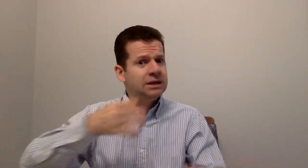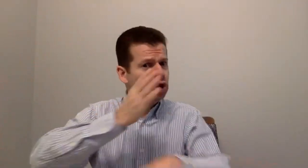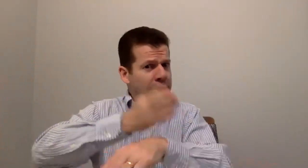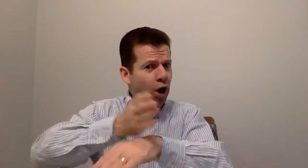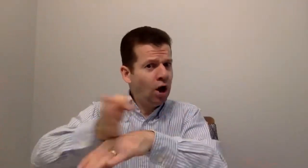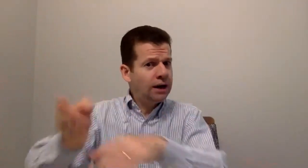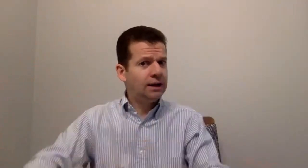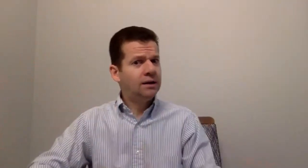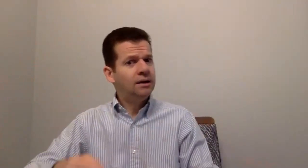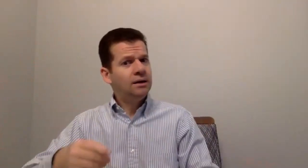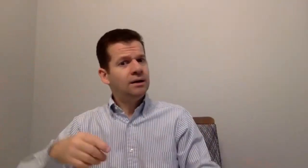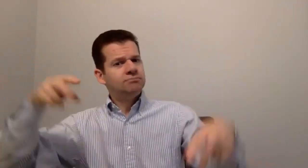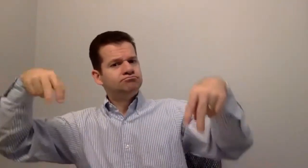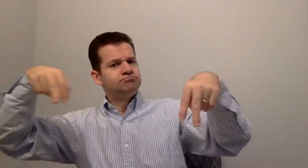Precisa toda hora.